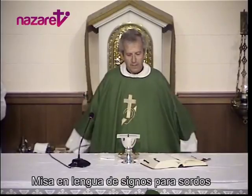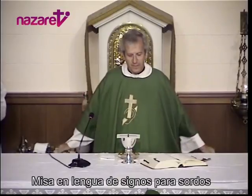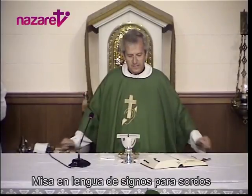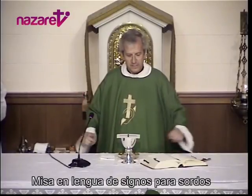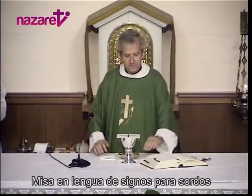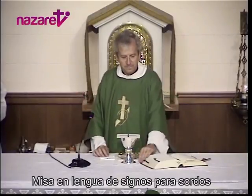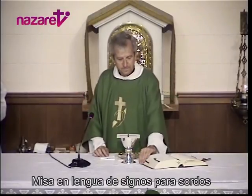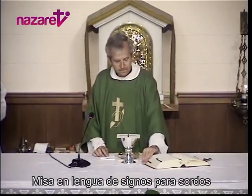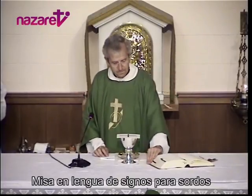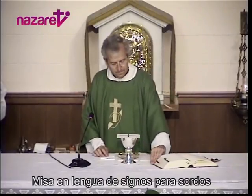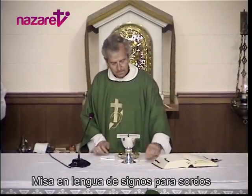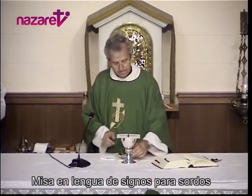alabanzas.